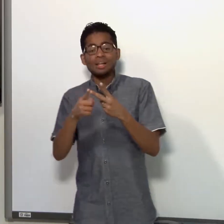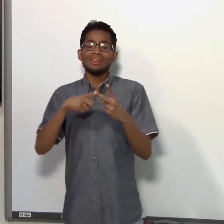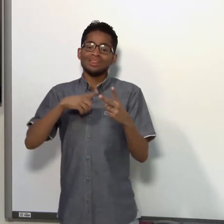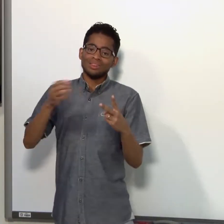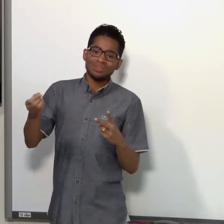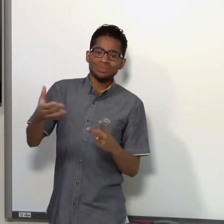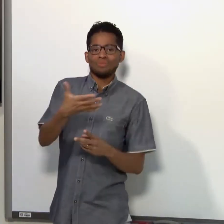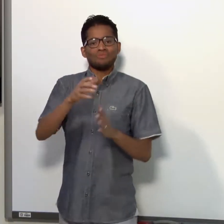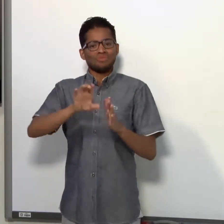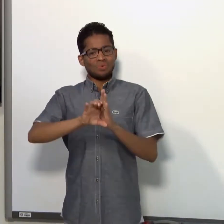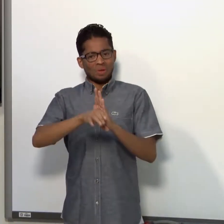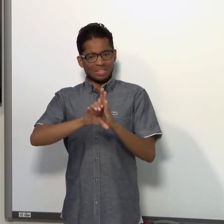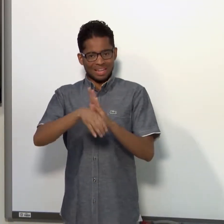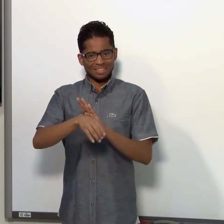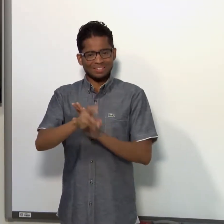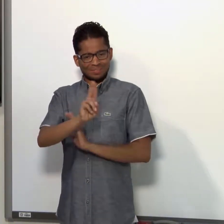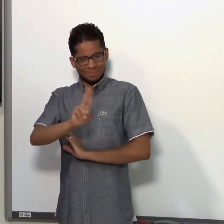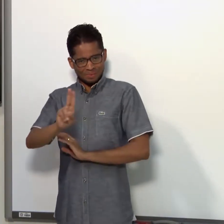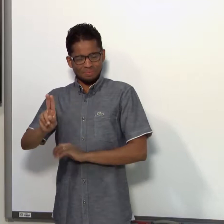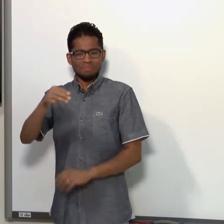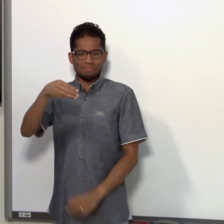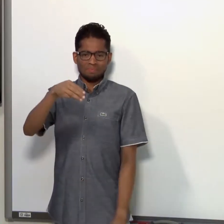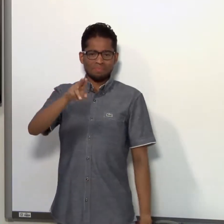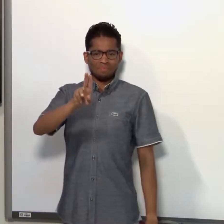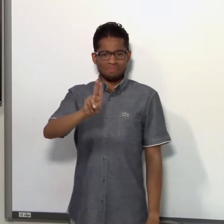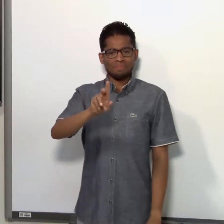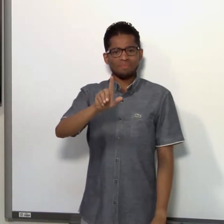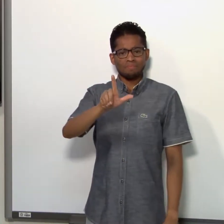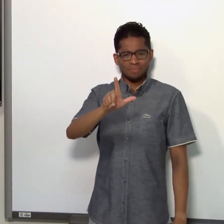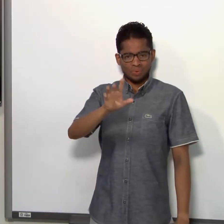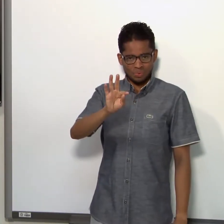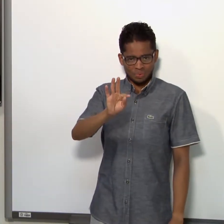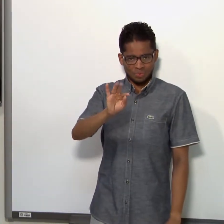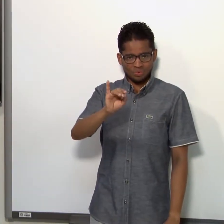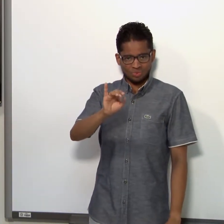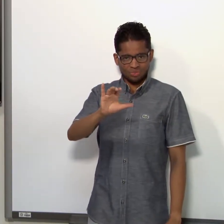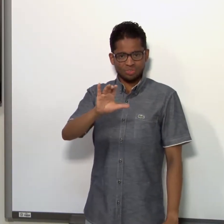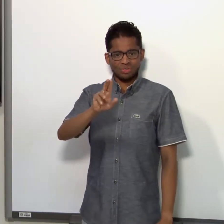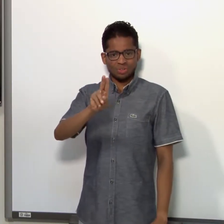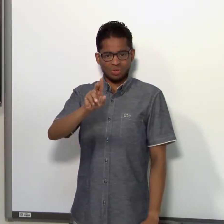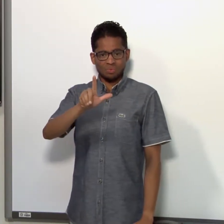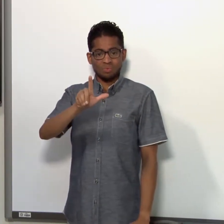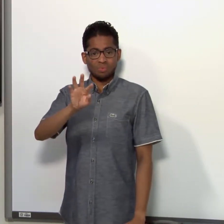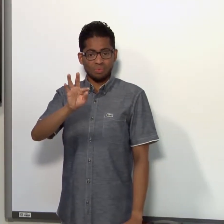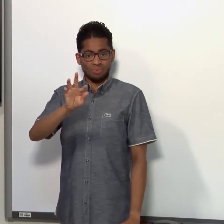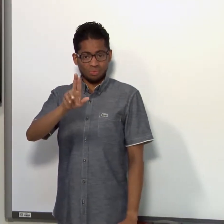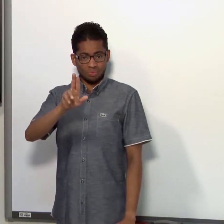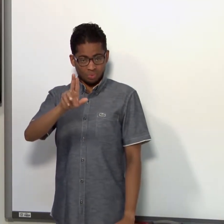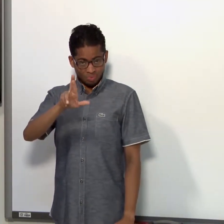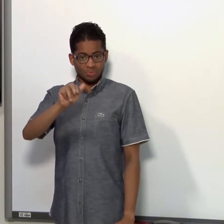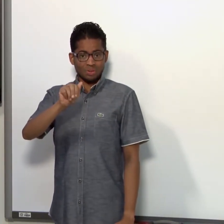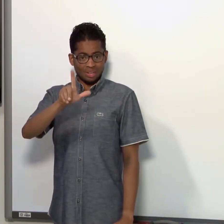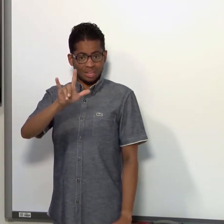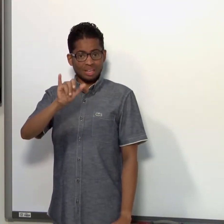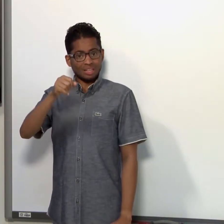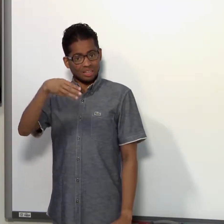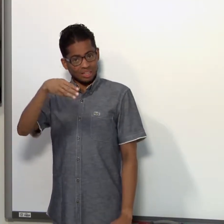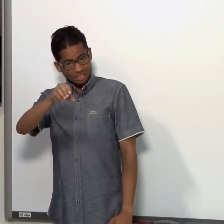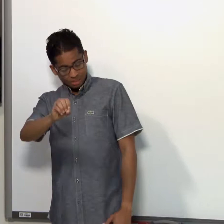Temos também o segundo item, multiculturalismo. Vou explicar